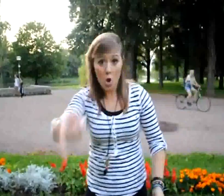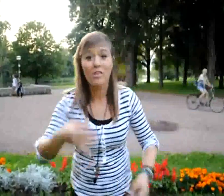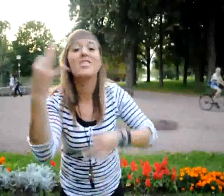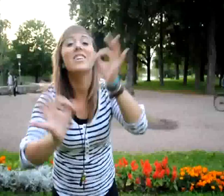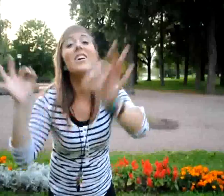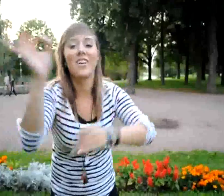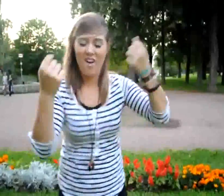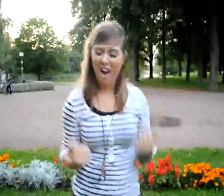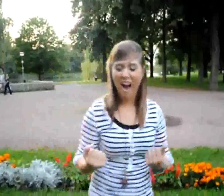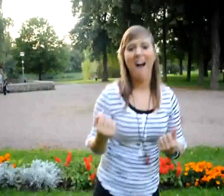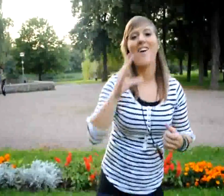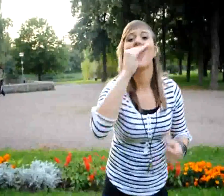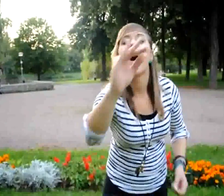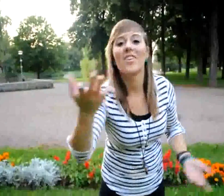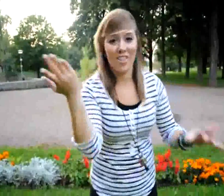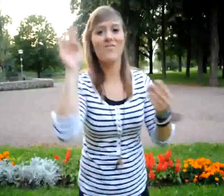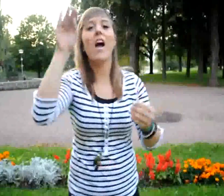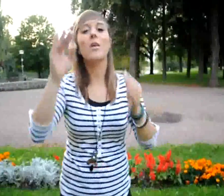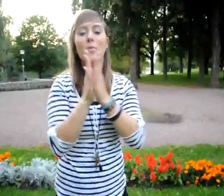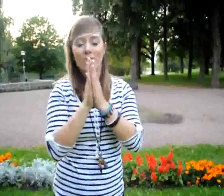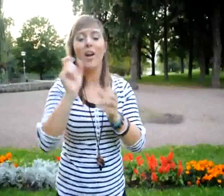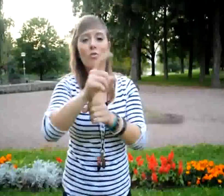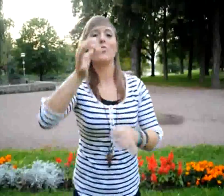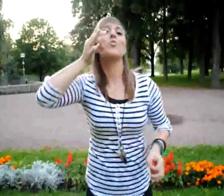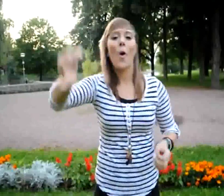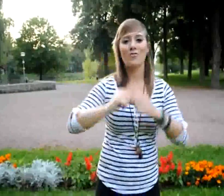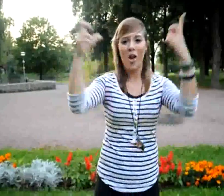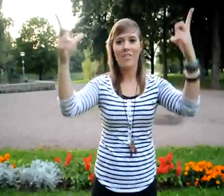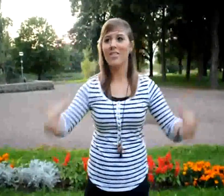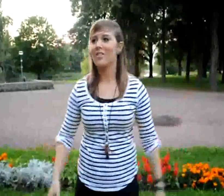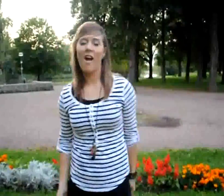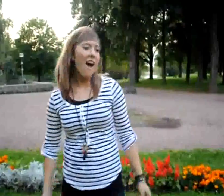einen Trick, ich werde ihn dir verraten. Werde Buddhist, dann kannst du es neu starten.